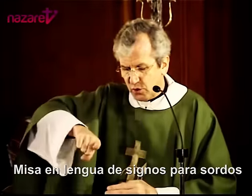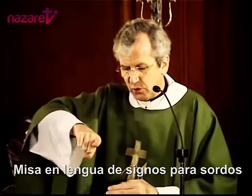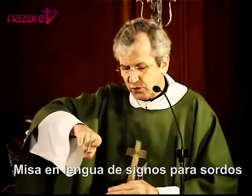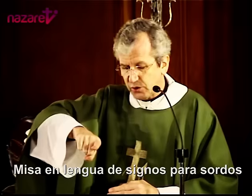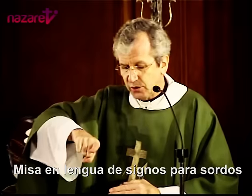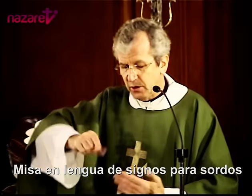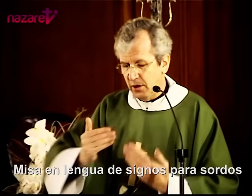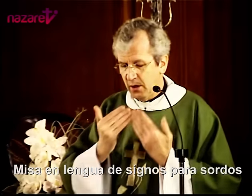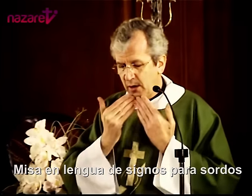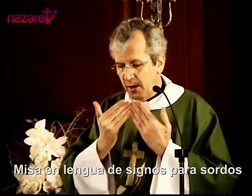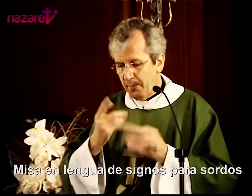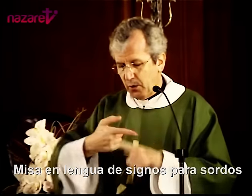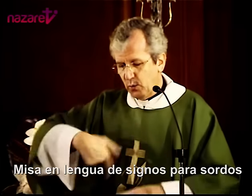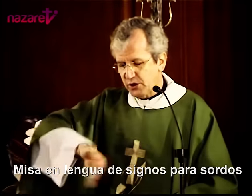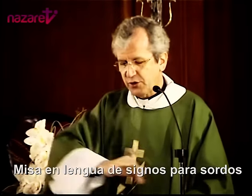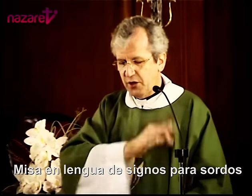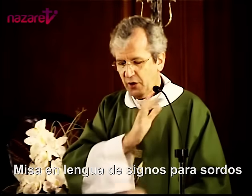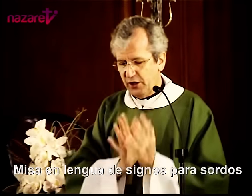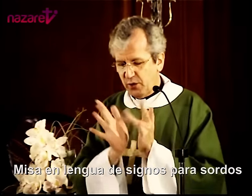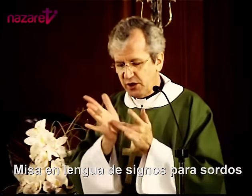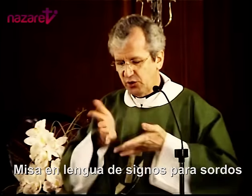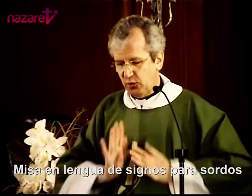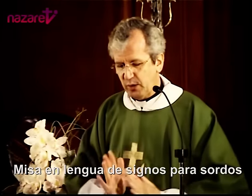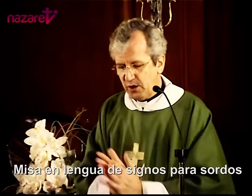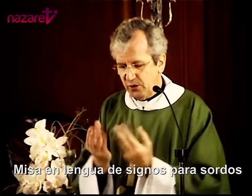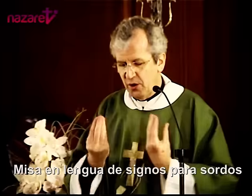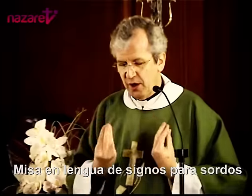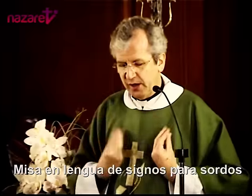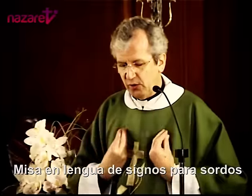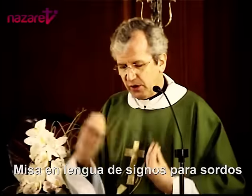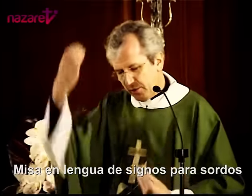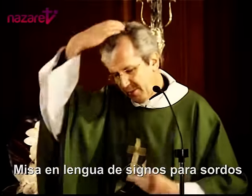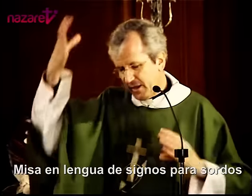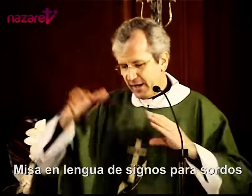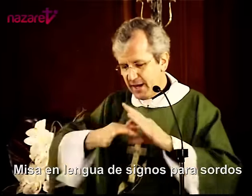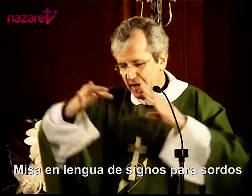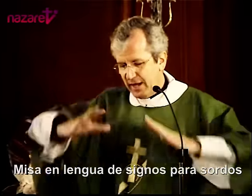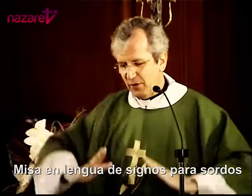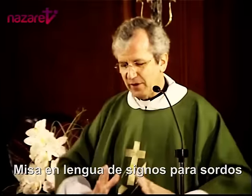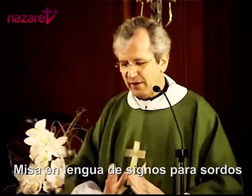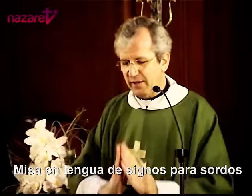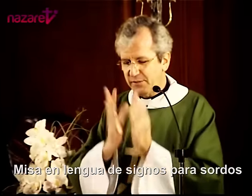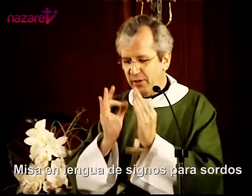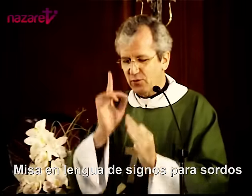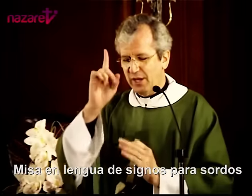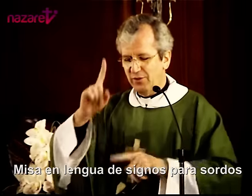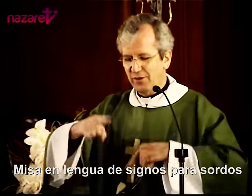nosotros. Por nuestro Señor Jesucristo, tu Hijo, que contigo vive y reina en la unidad del Espíritu Santo y es